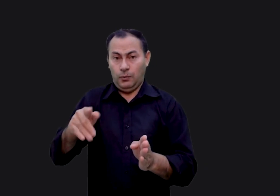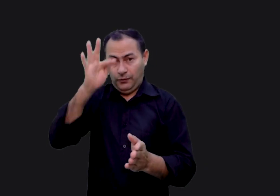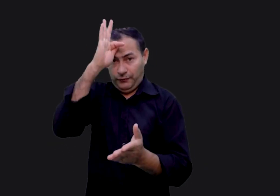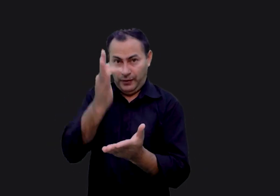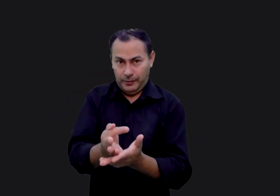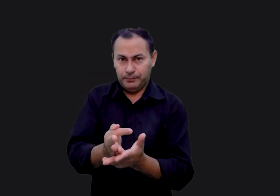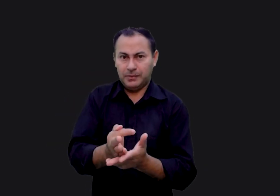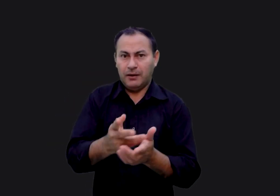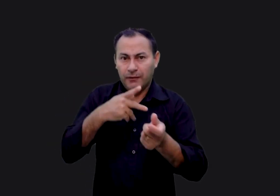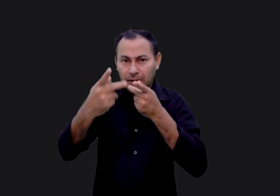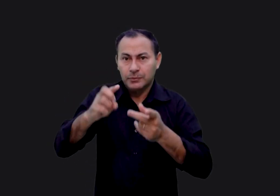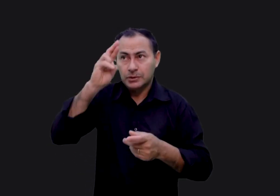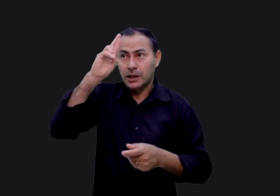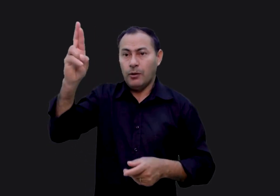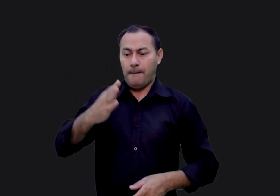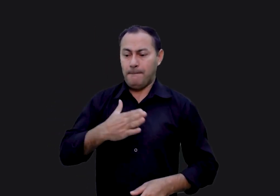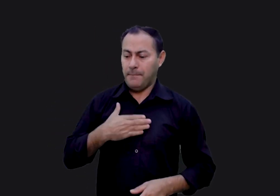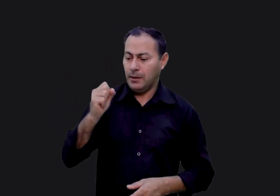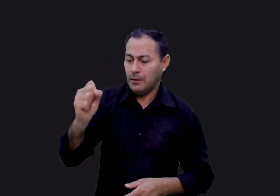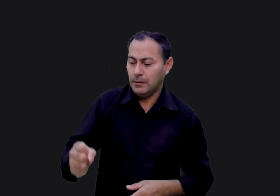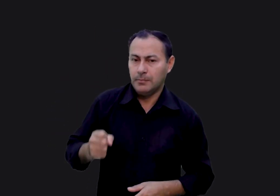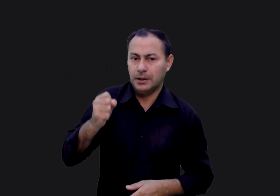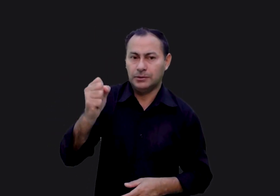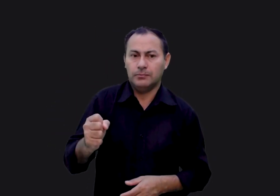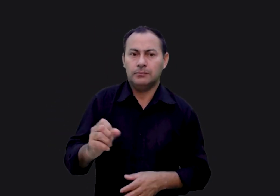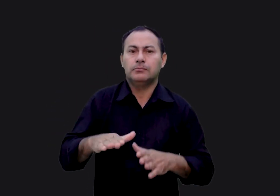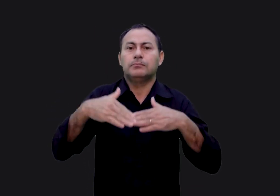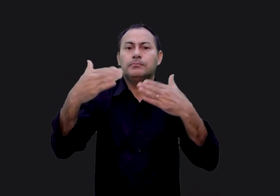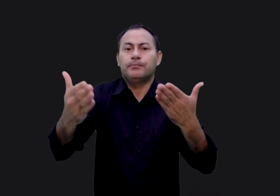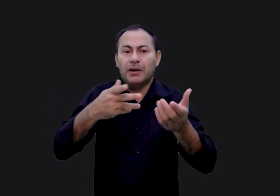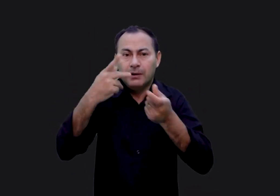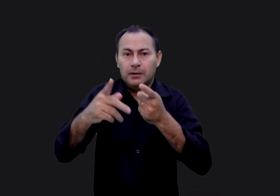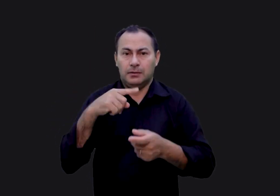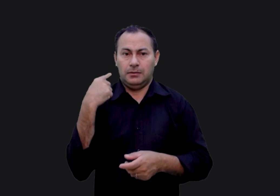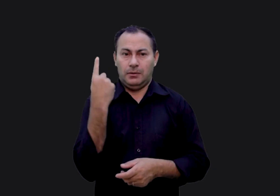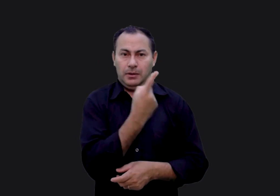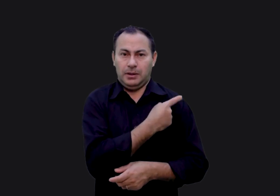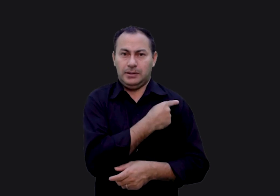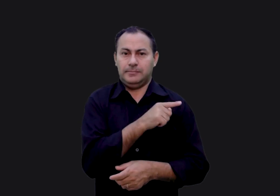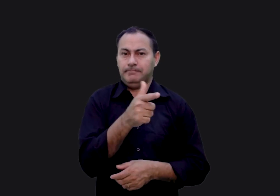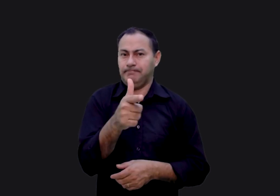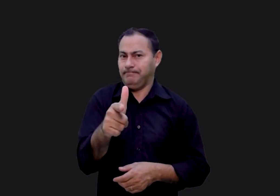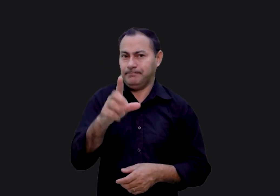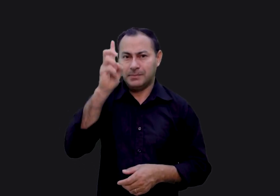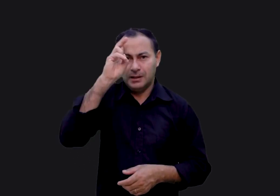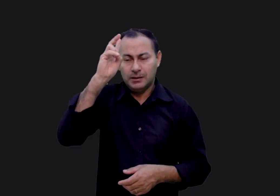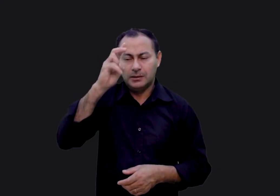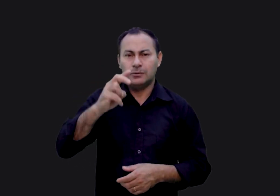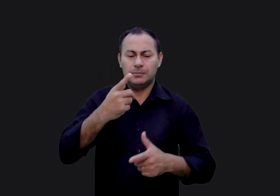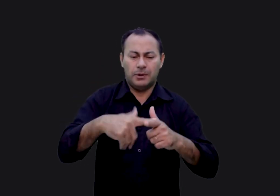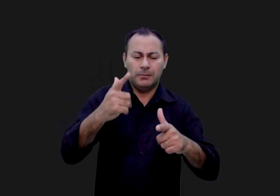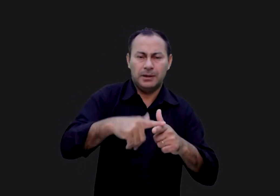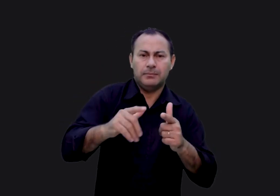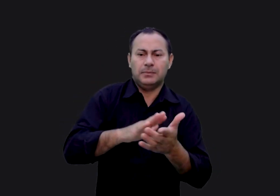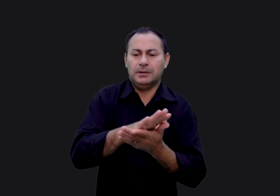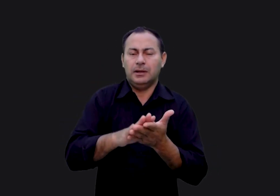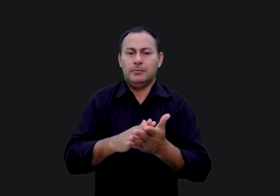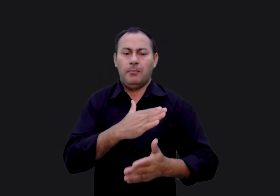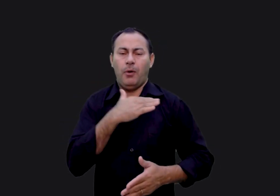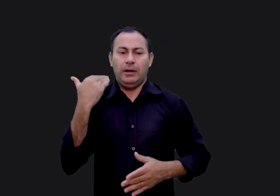e dizemos: o Senhor é o meu pastor. Quando dizemos isso para nós mesmos, não nos lembramos das úlceras, nem que estamos morrendo